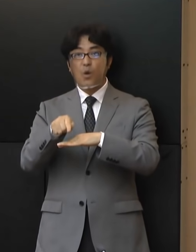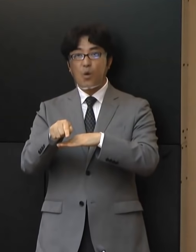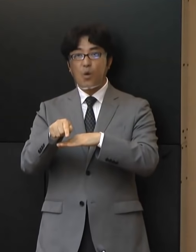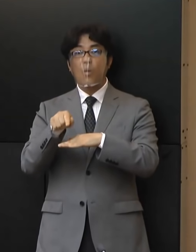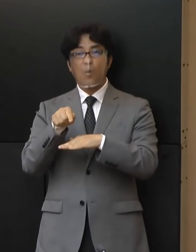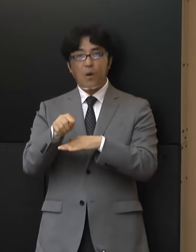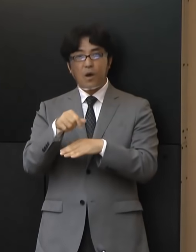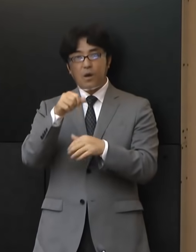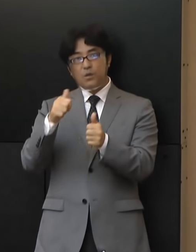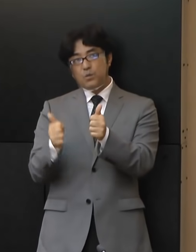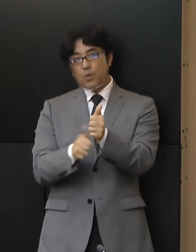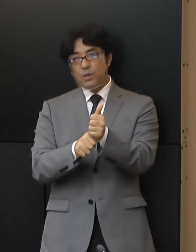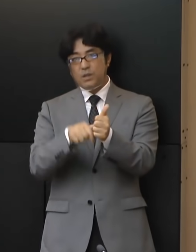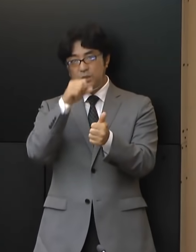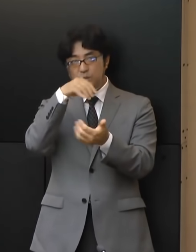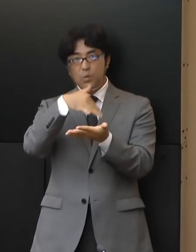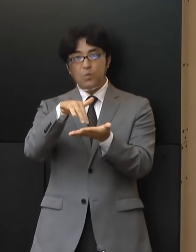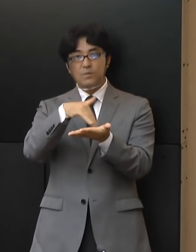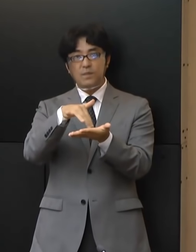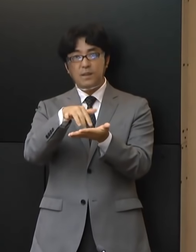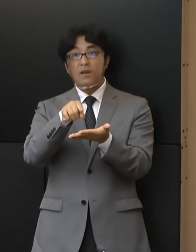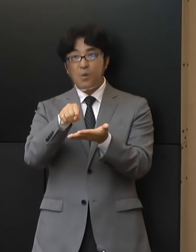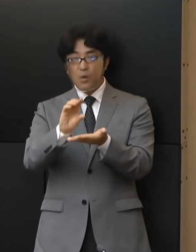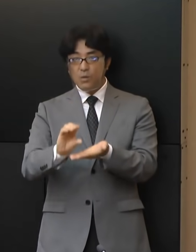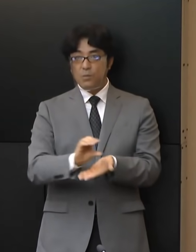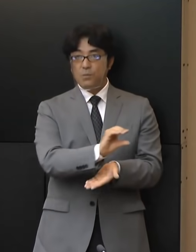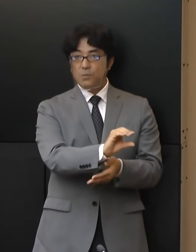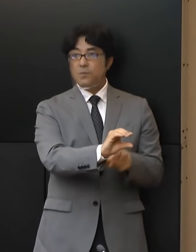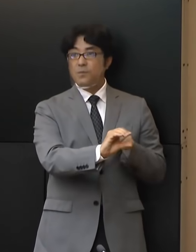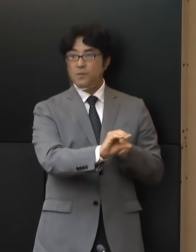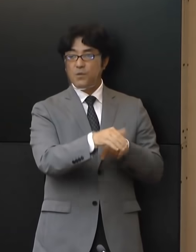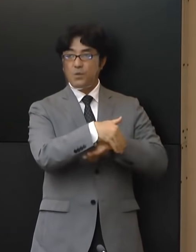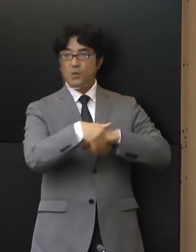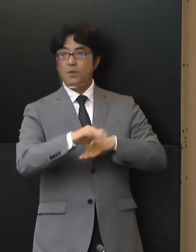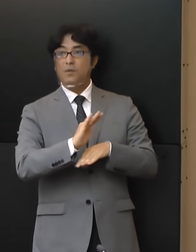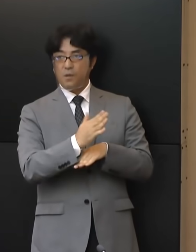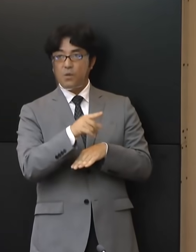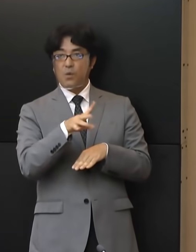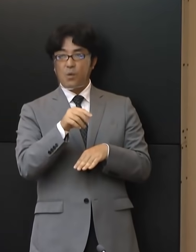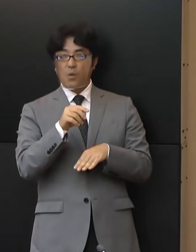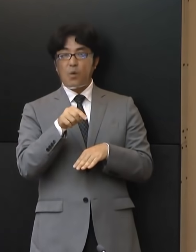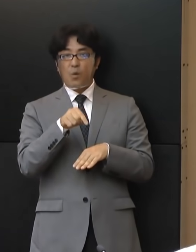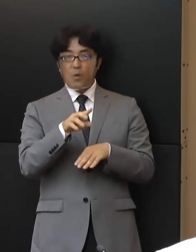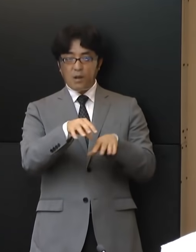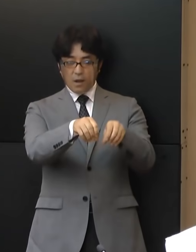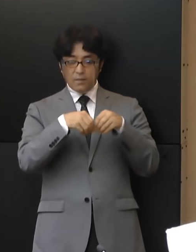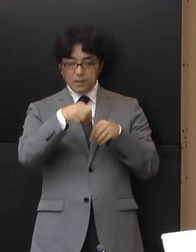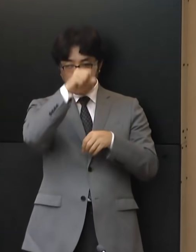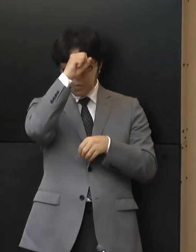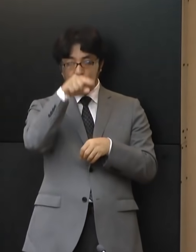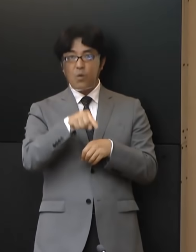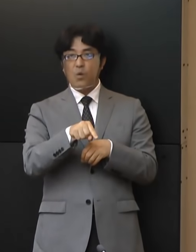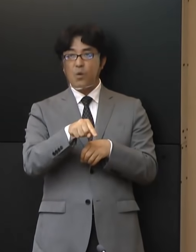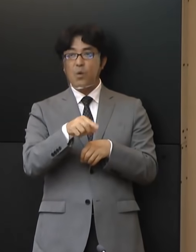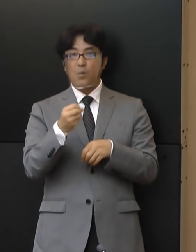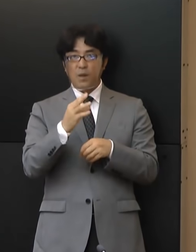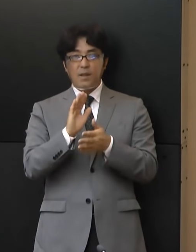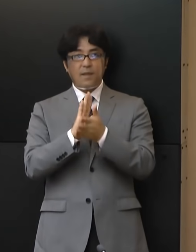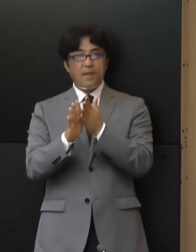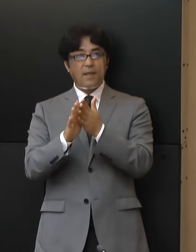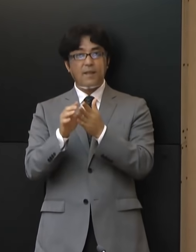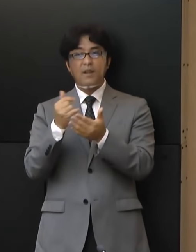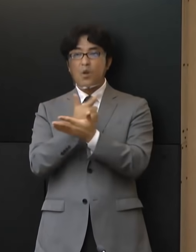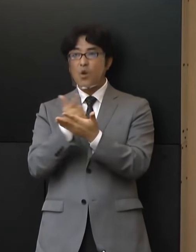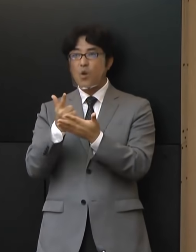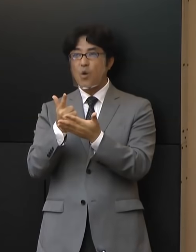予備の予算で、当てさせていただいておりますが、新型コロナウイルス感染症の影響や県からの自粛要請などにより